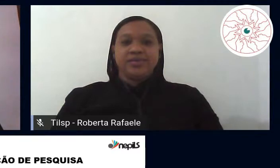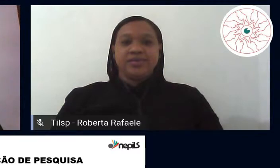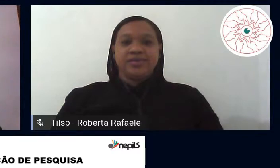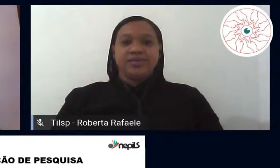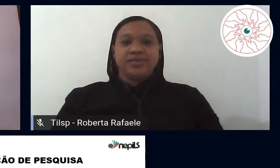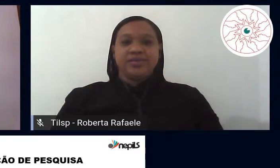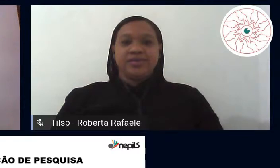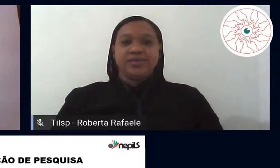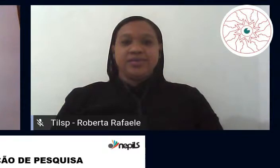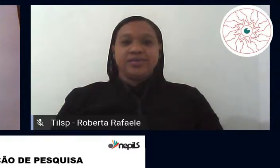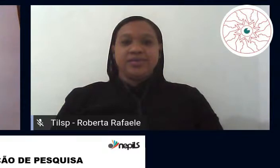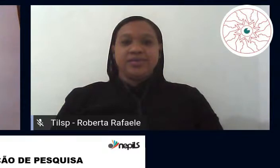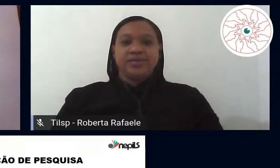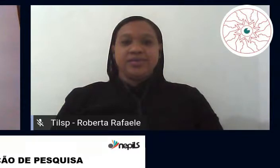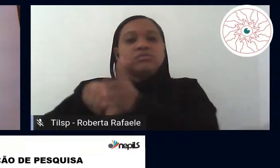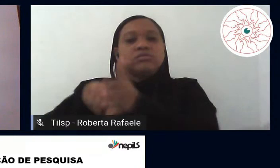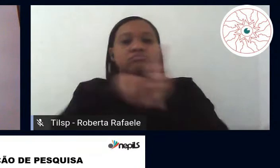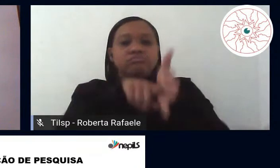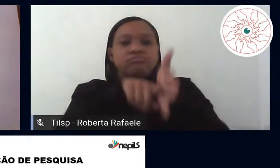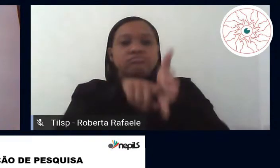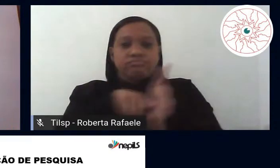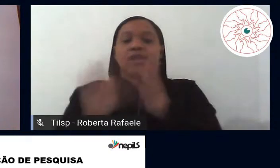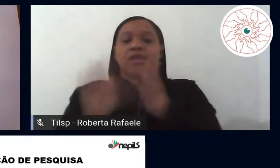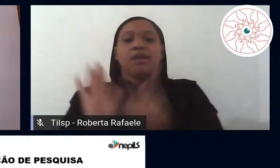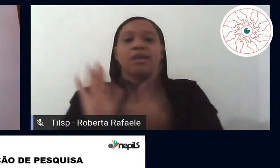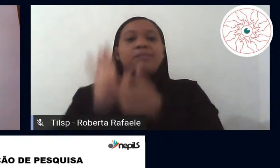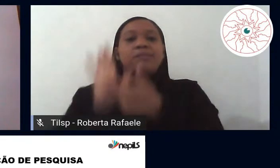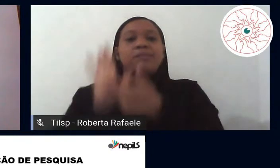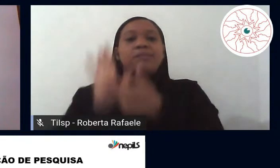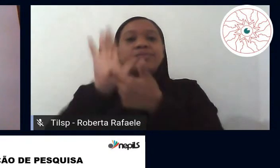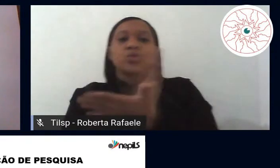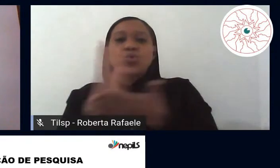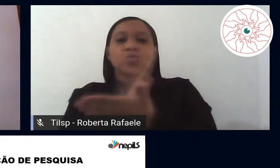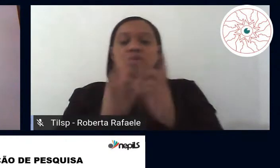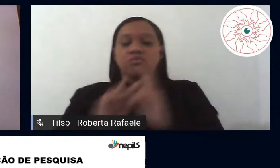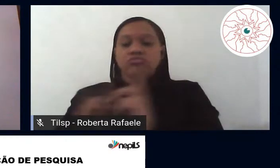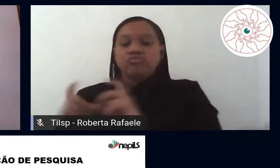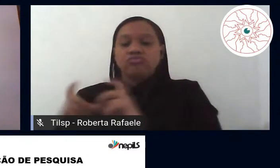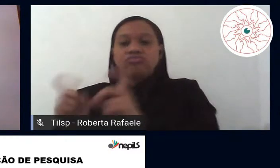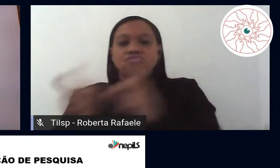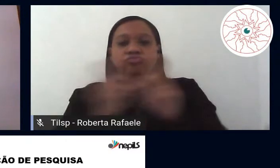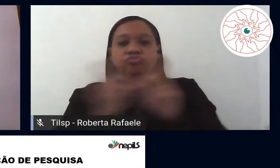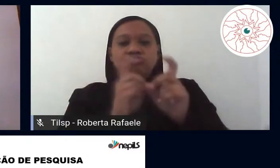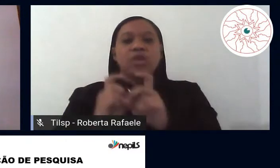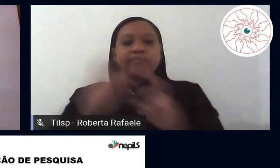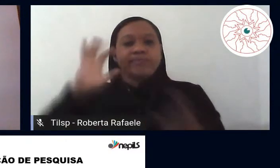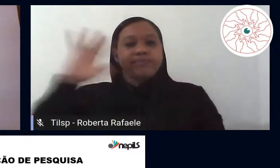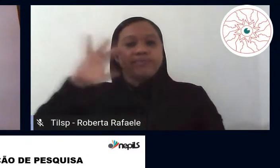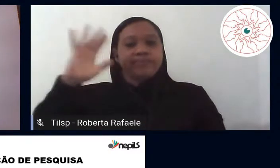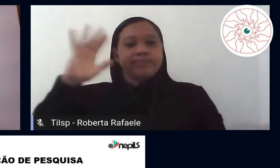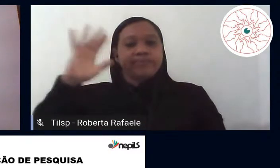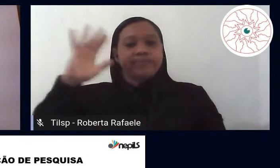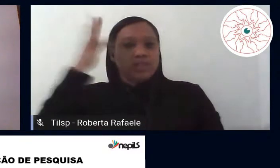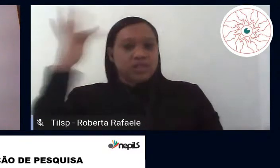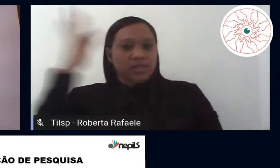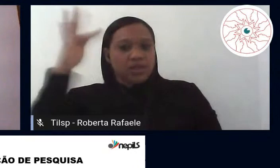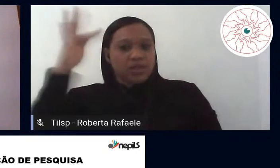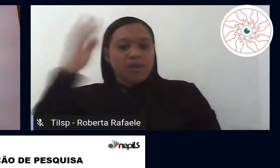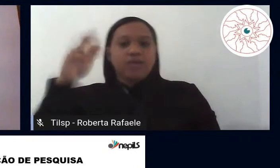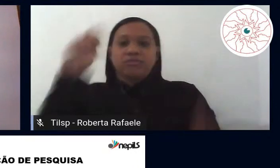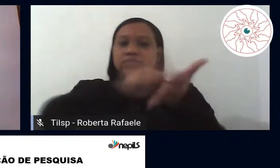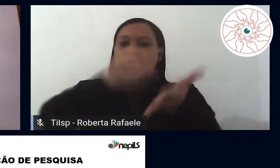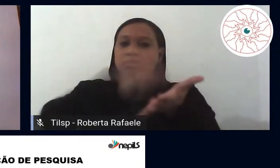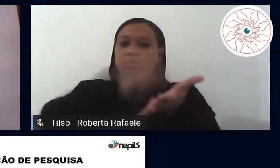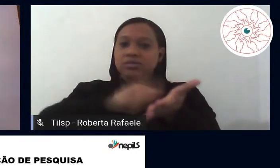reflexões teóricas acerca da escrita da língua de sinais, como suporte ao aprendizado do